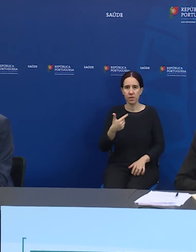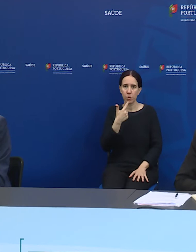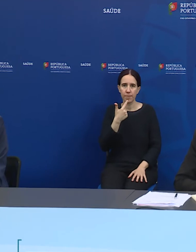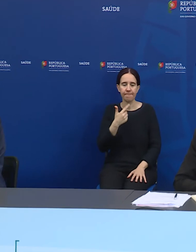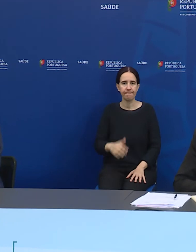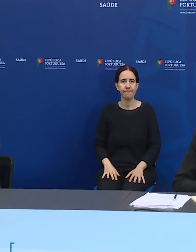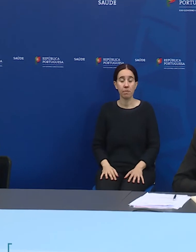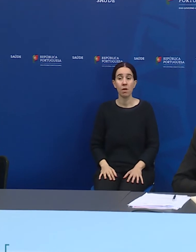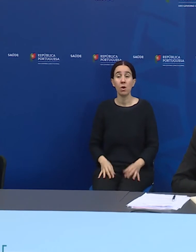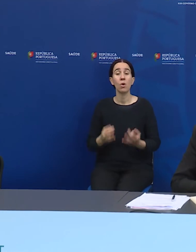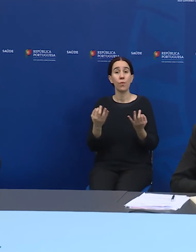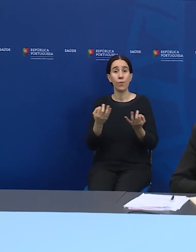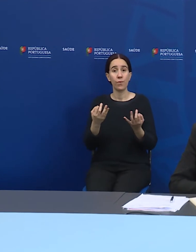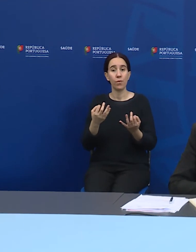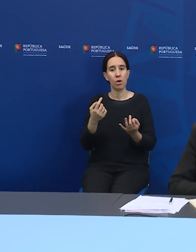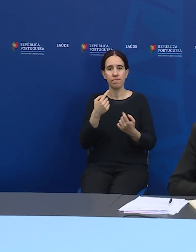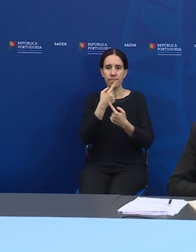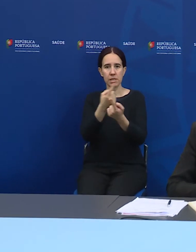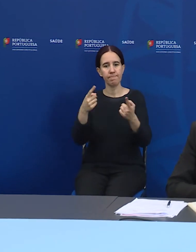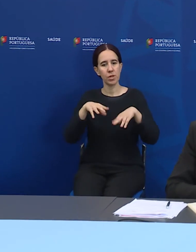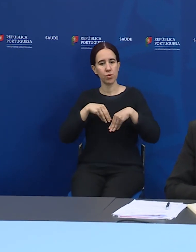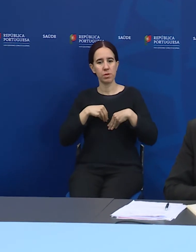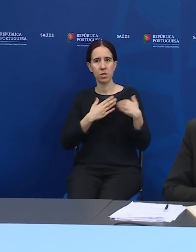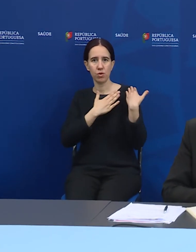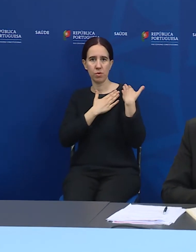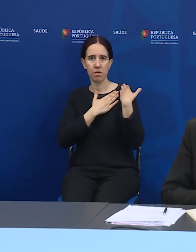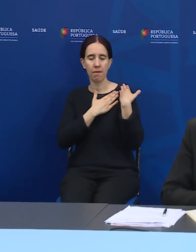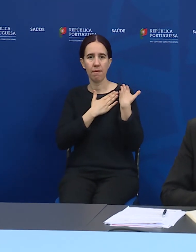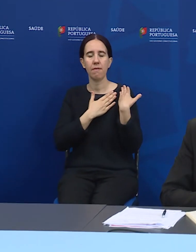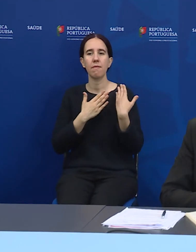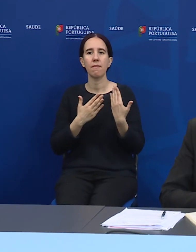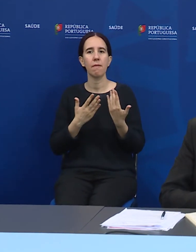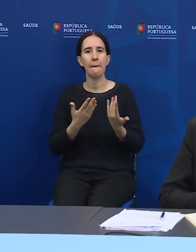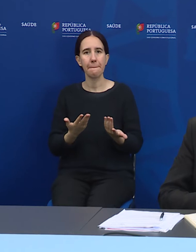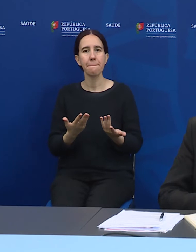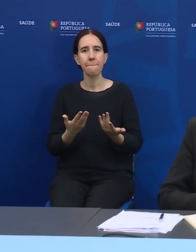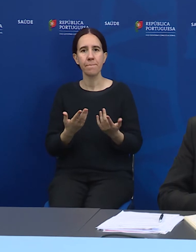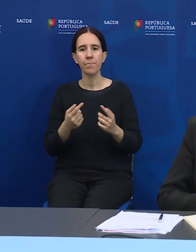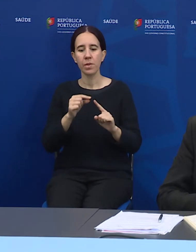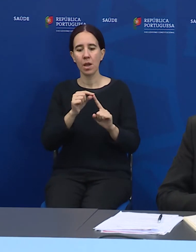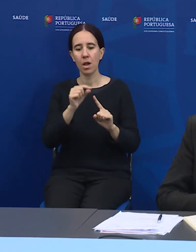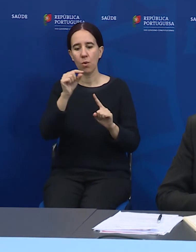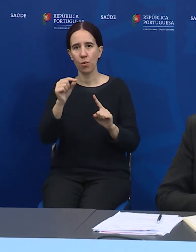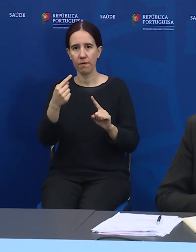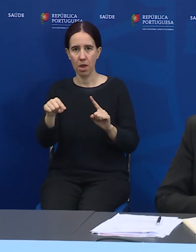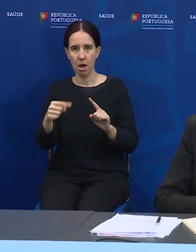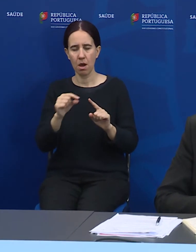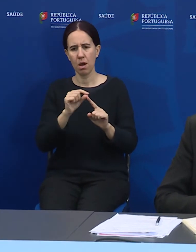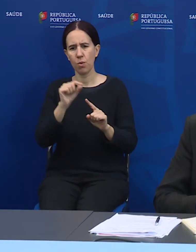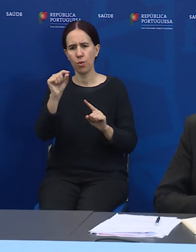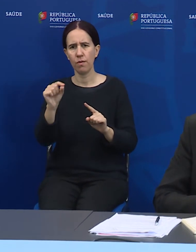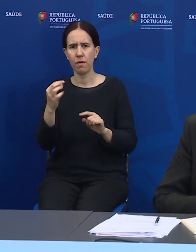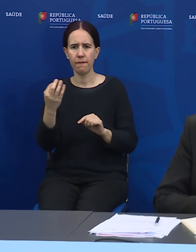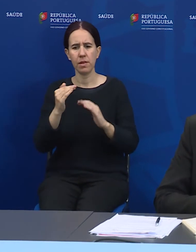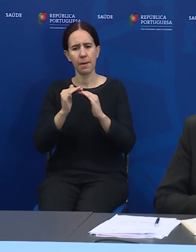de facto devemos assumir uma forma responsável a curva que tem que estamos a ter uma curva